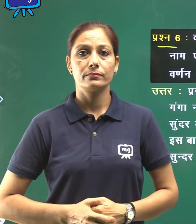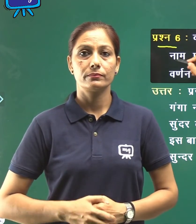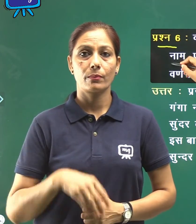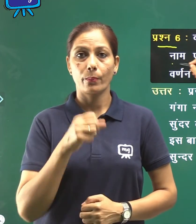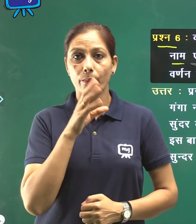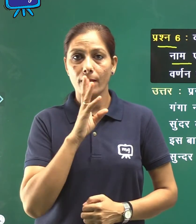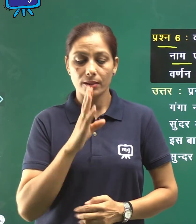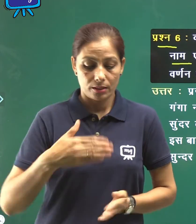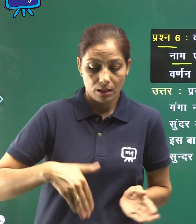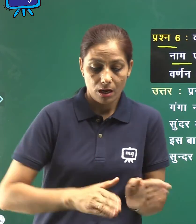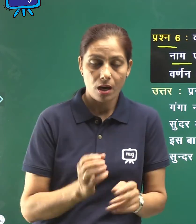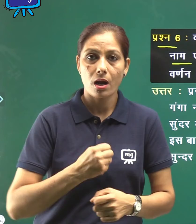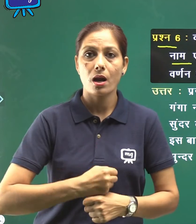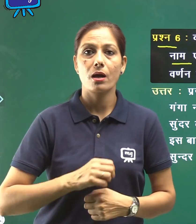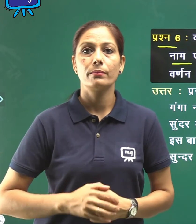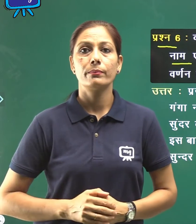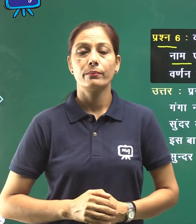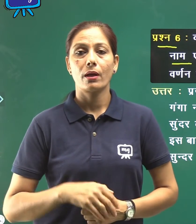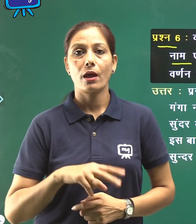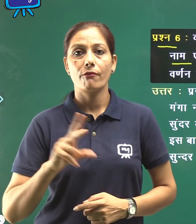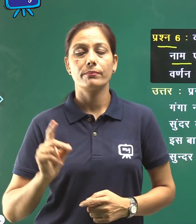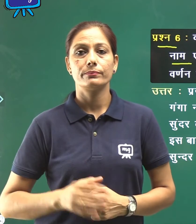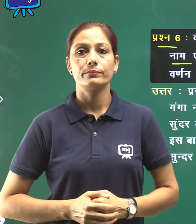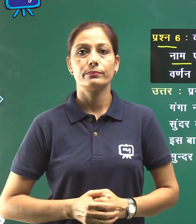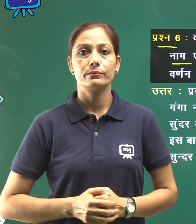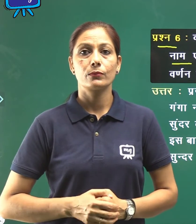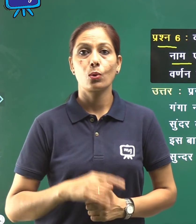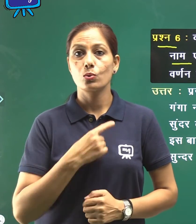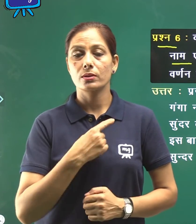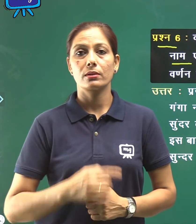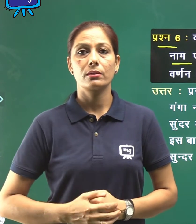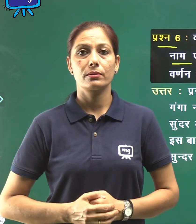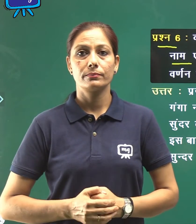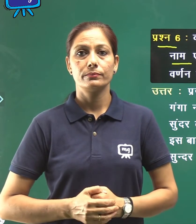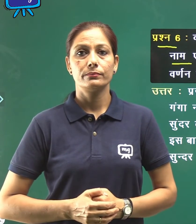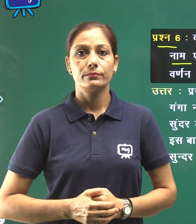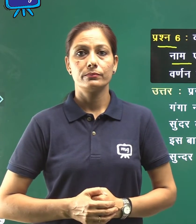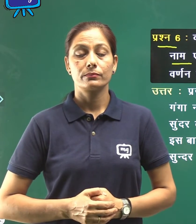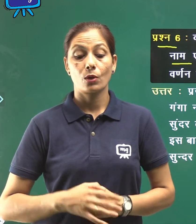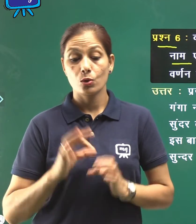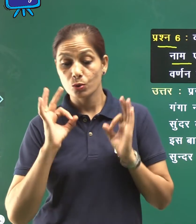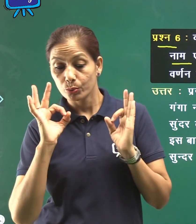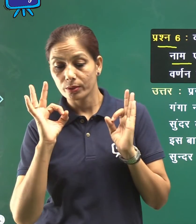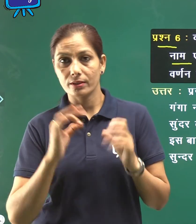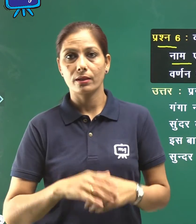नदी का नाम एवं उसकी सुंदरता